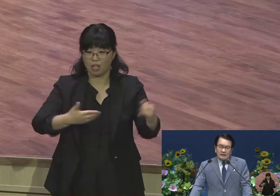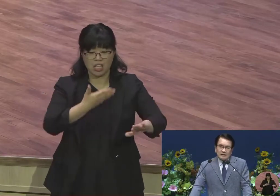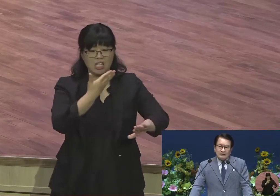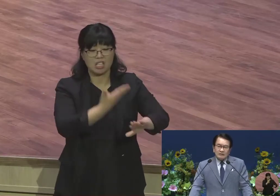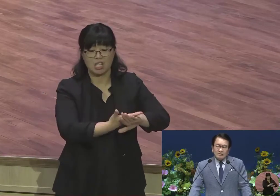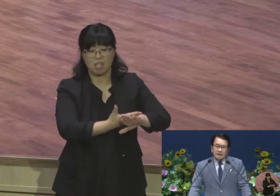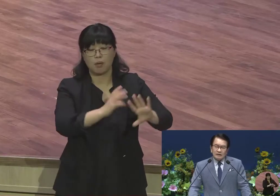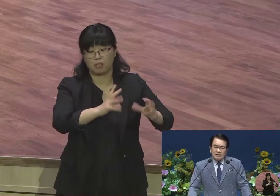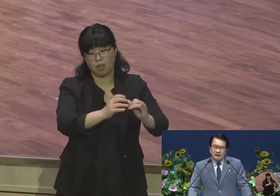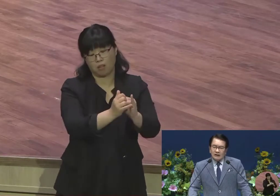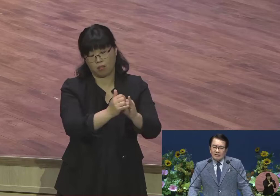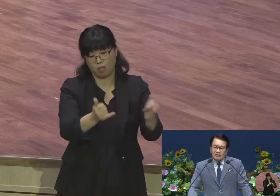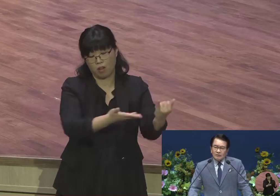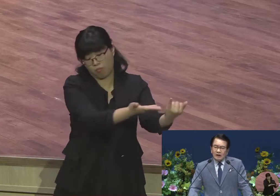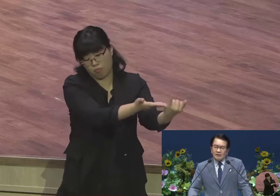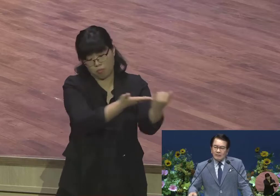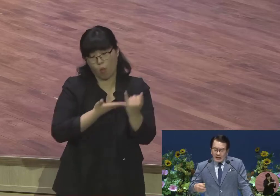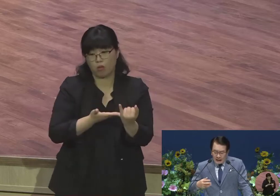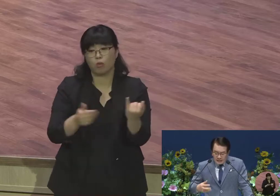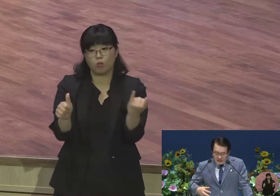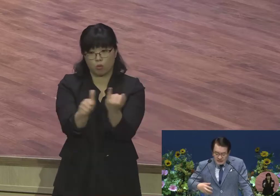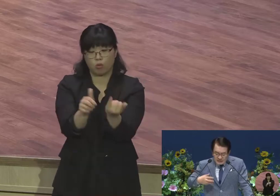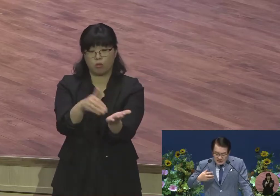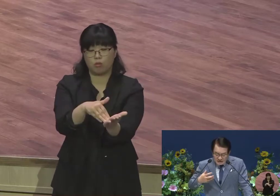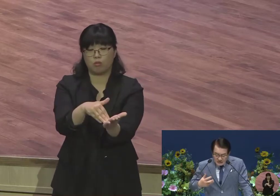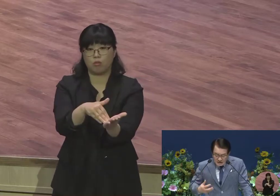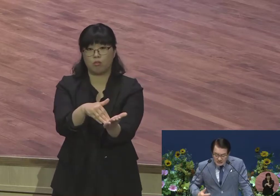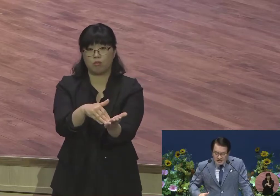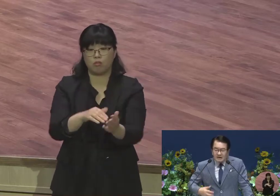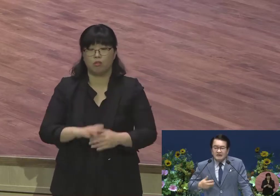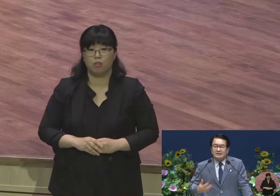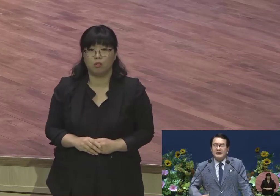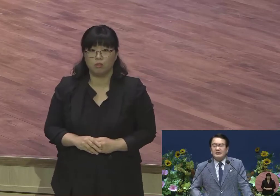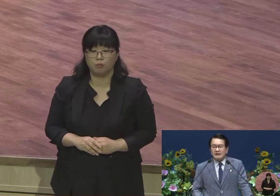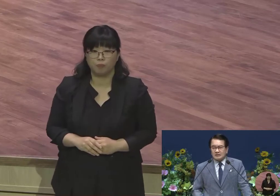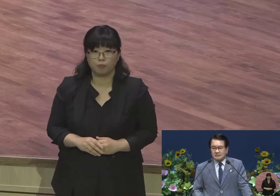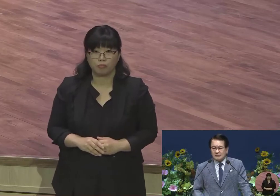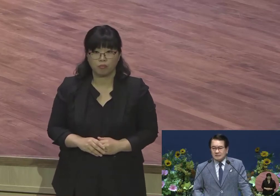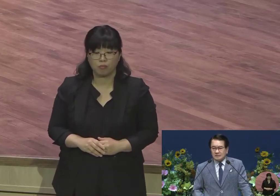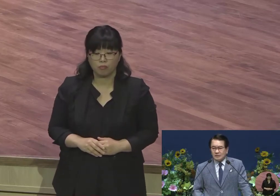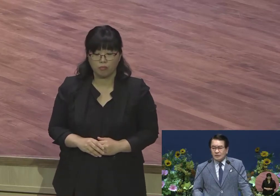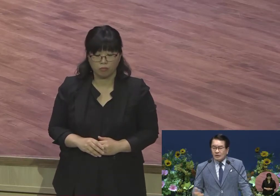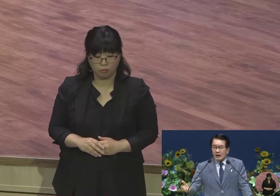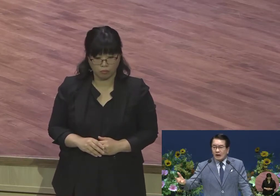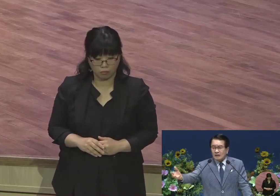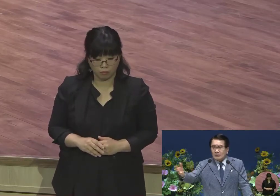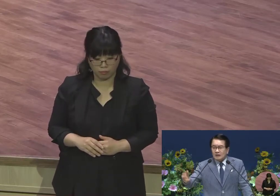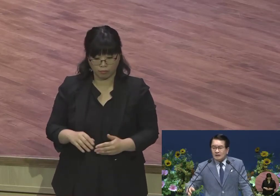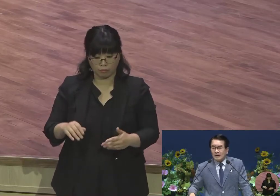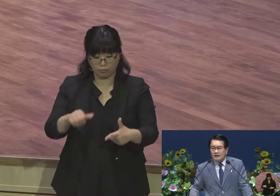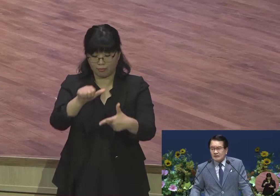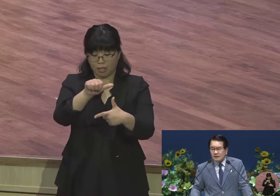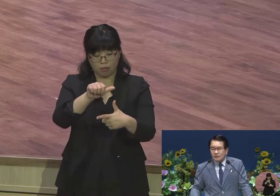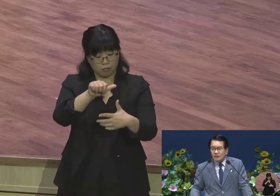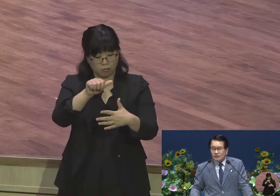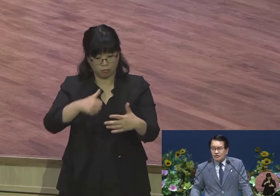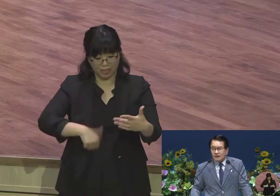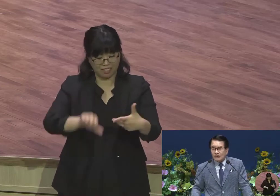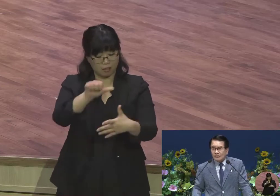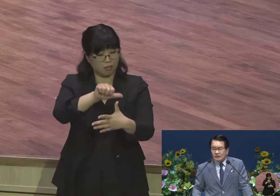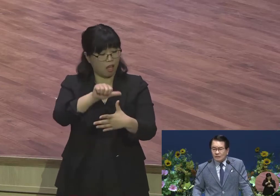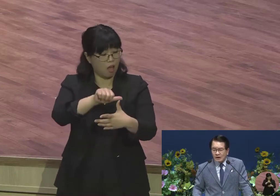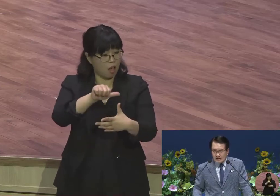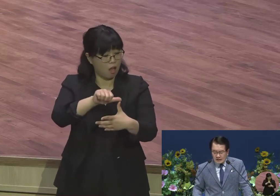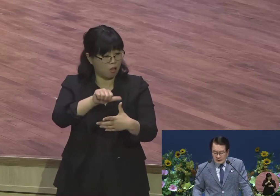이삭과 이삭하고 리버가가 마음이 심히 거짐했다 그랬어요 이 가난 여자 이방 여자하고